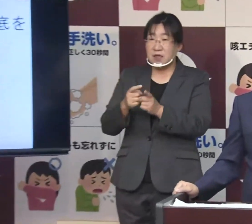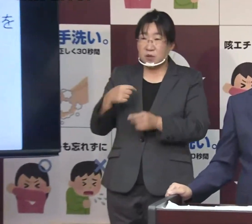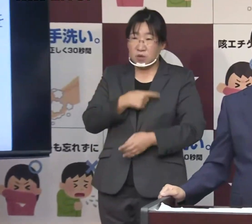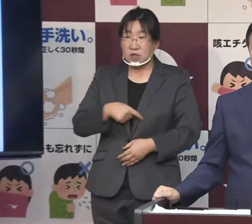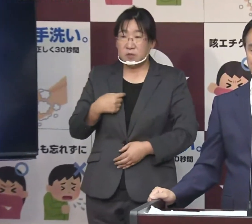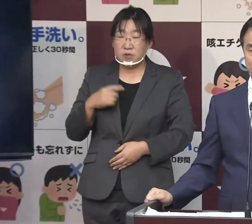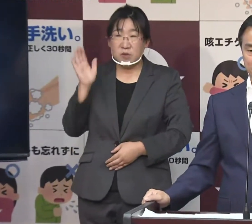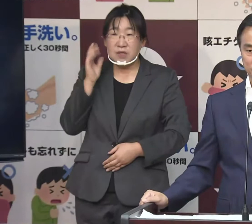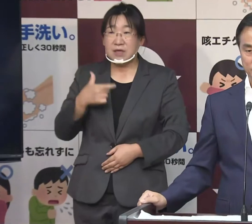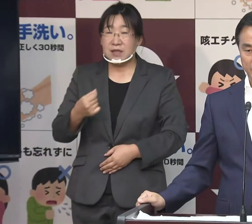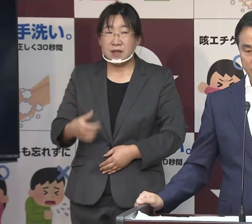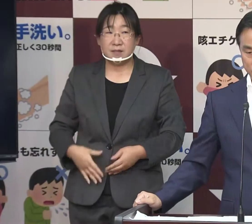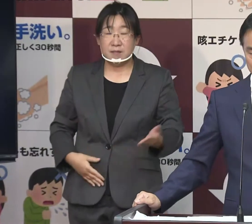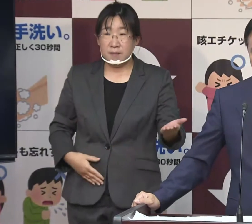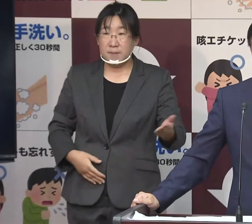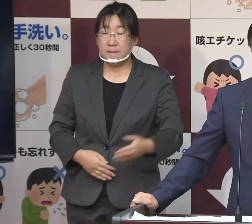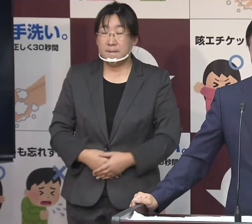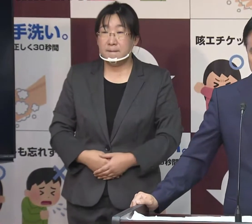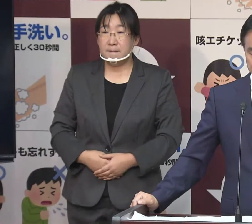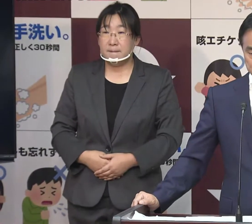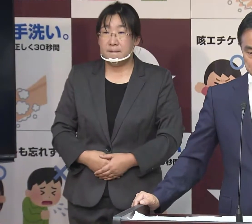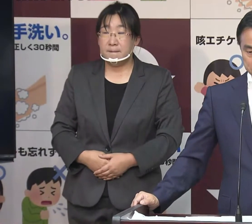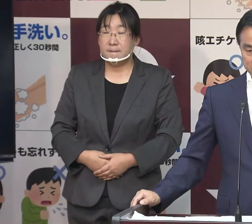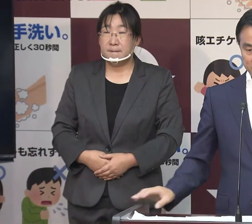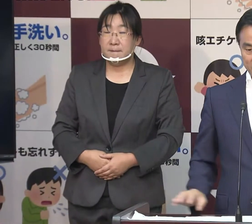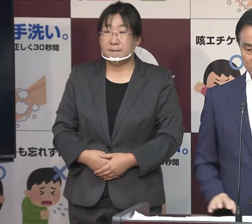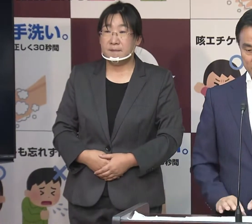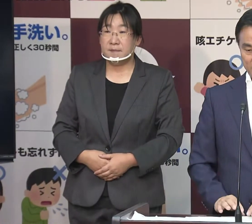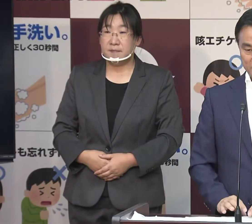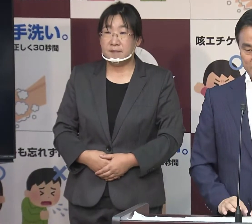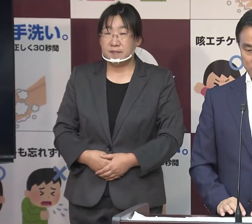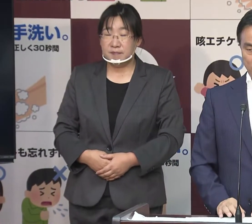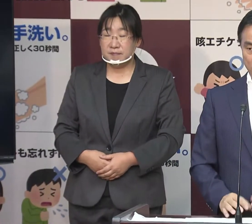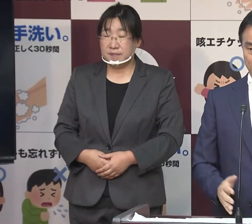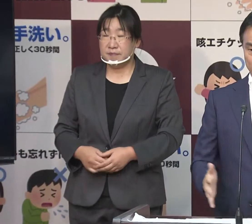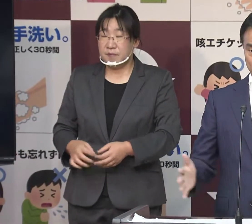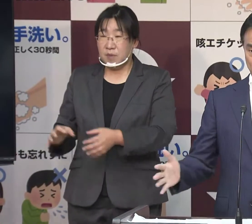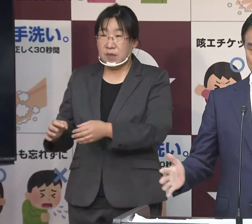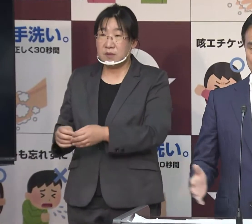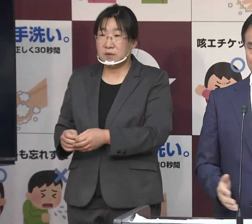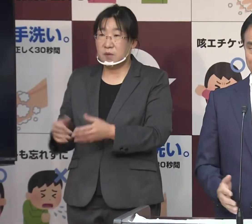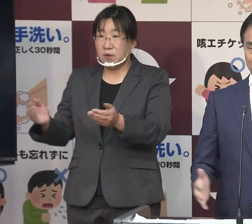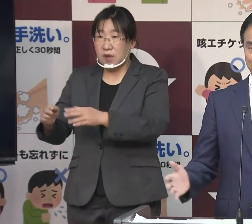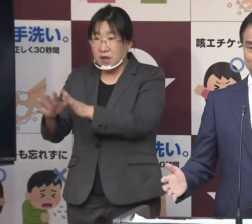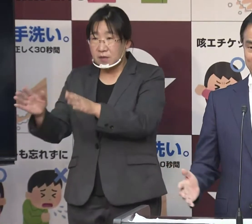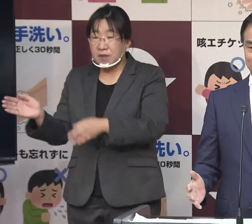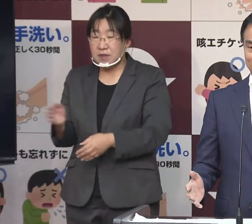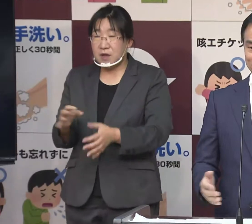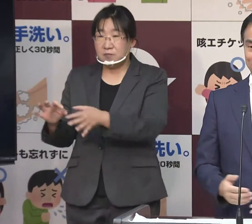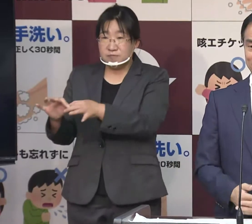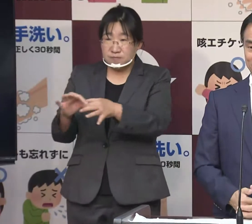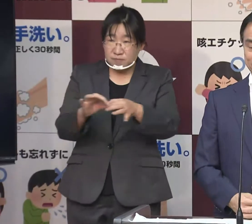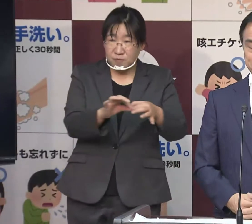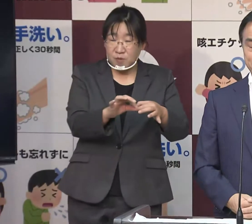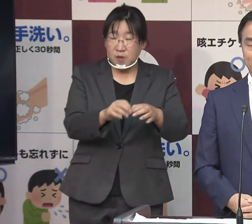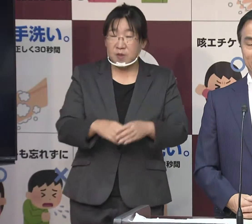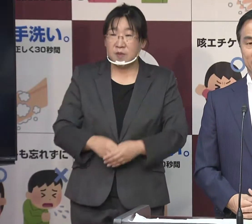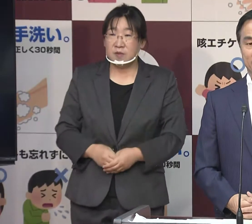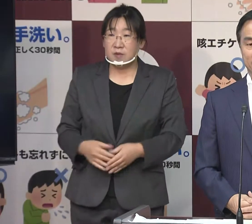そうですね、まあ通算約、まあ、今回は30分間の話